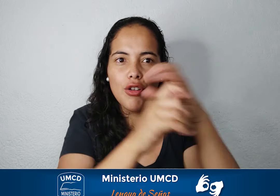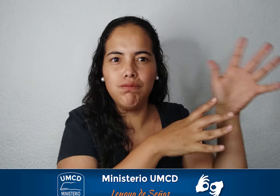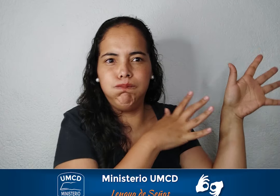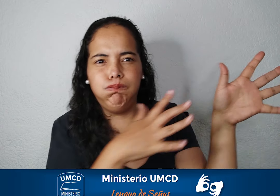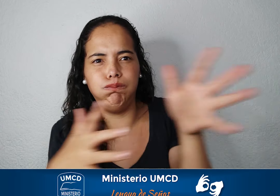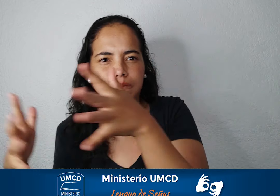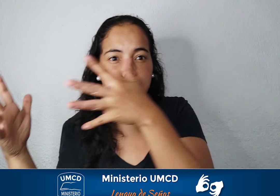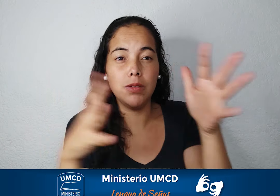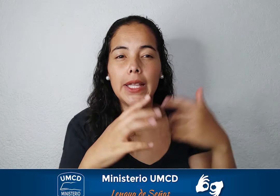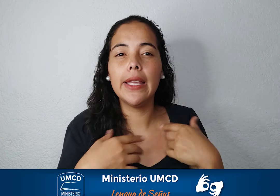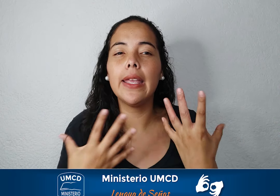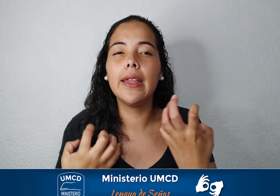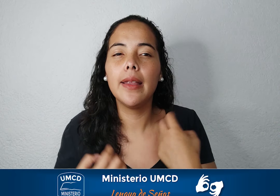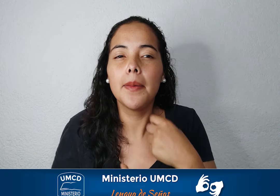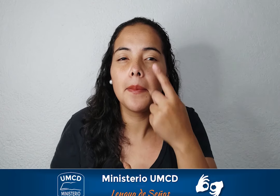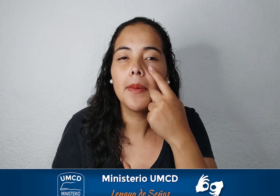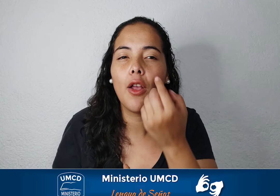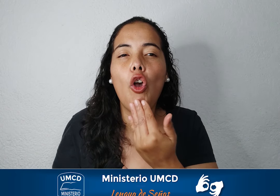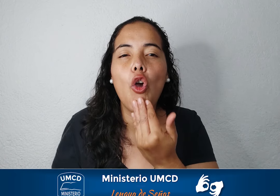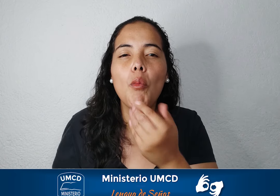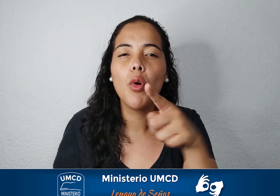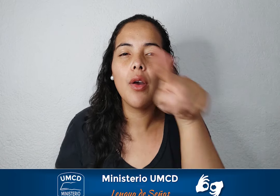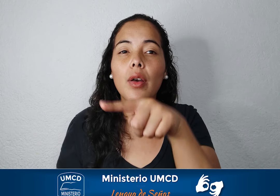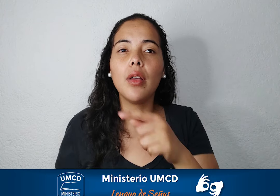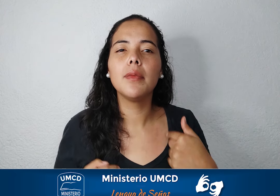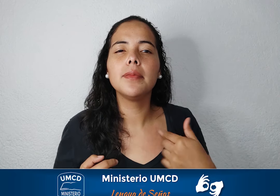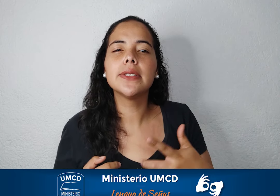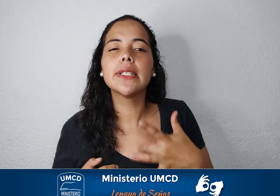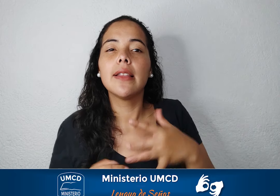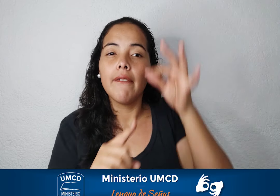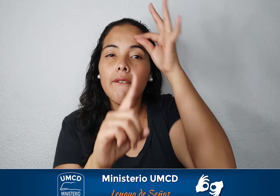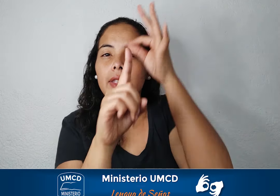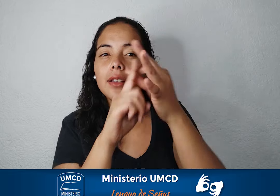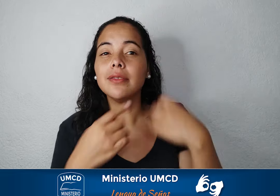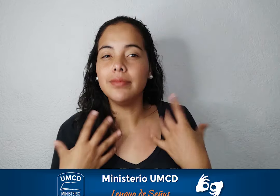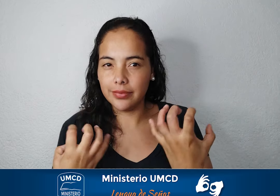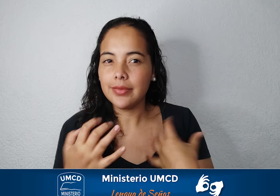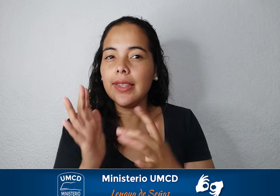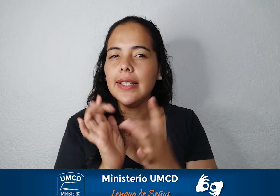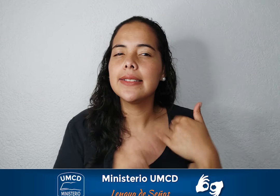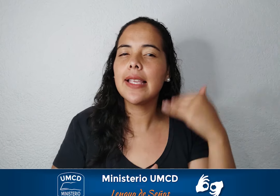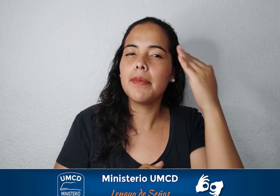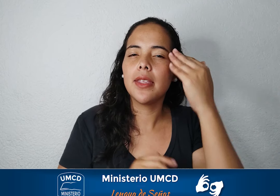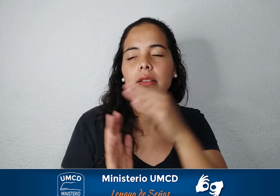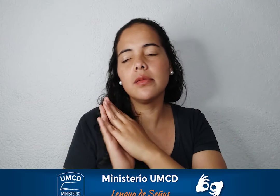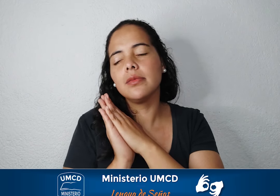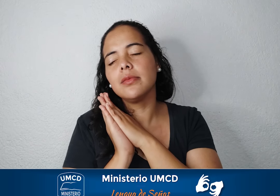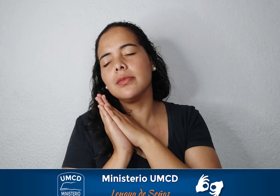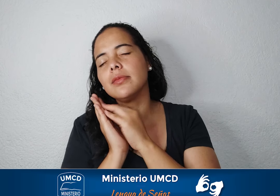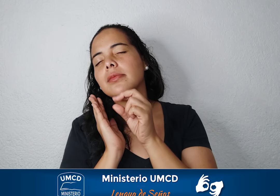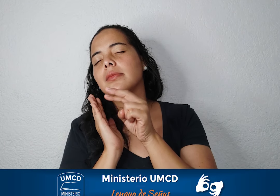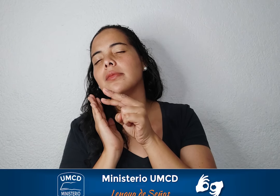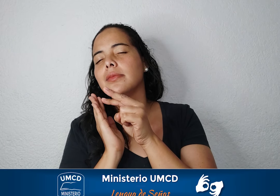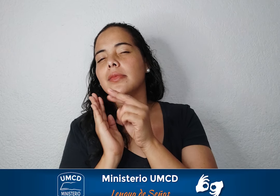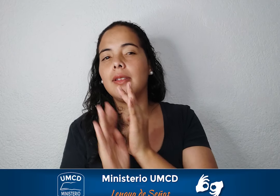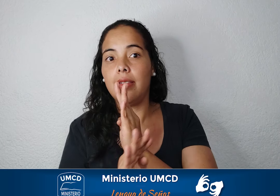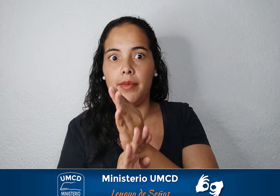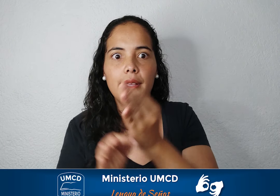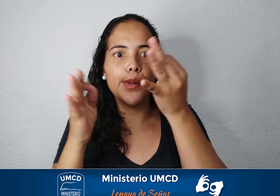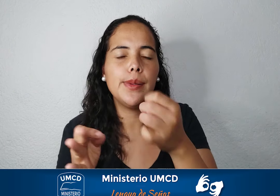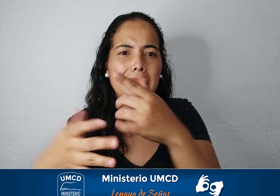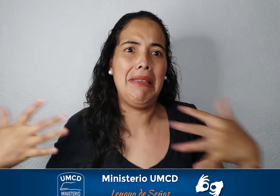iba a ser una gran lección de vida para ellos. A veces Dios permite que vengan pruebas a nuestras vidas para poder transformar